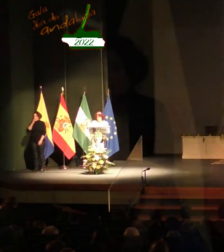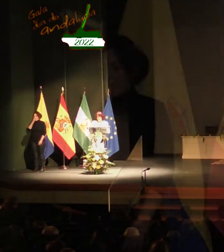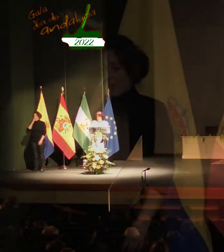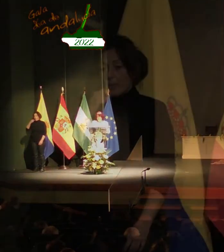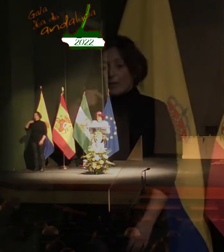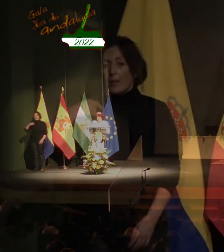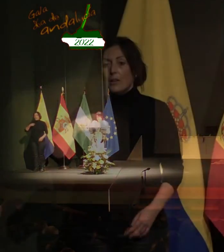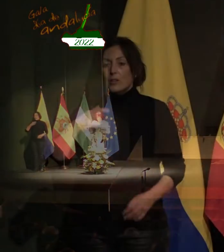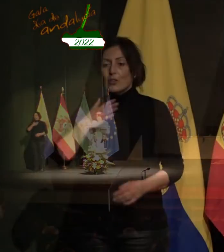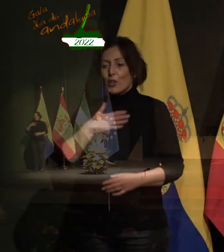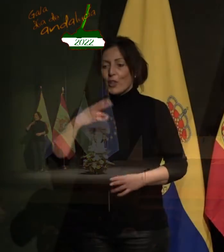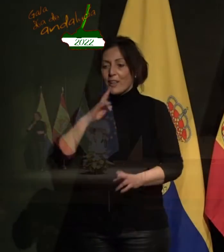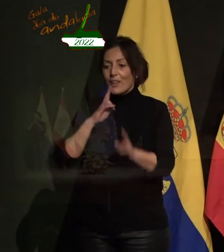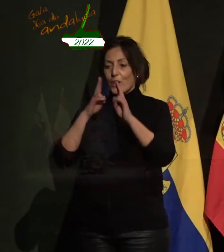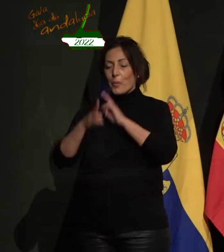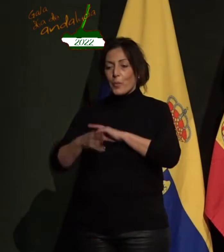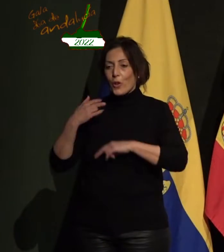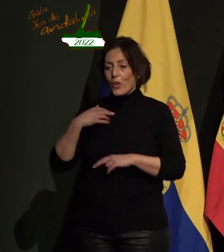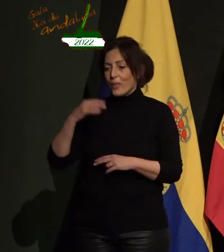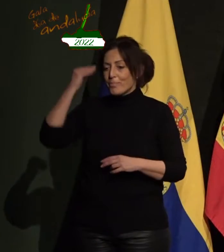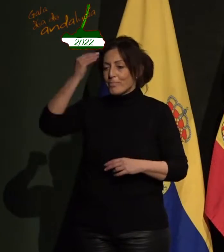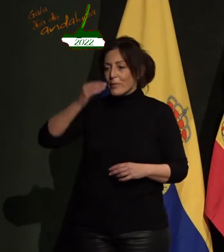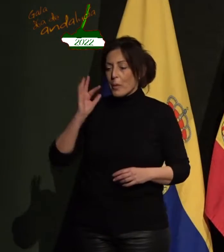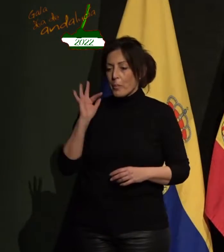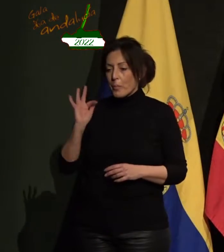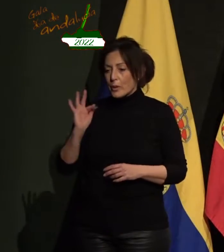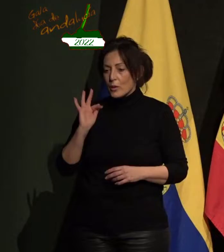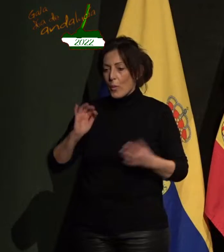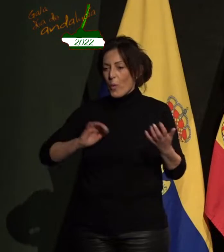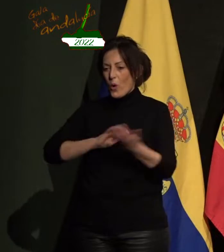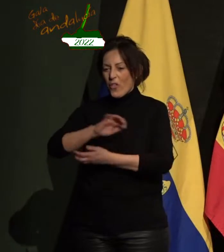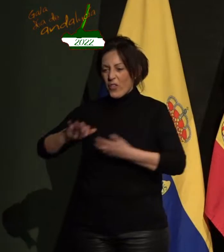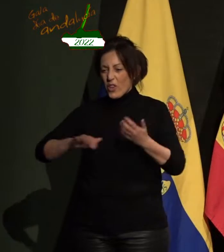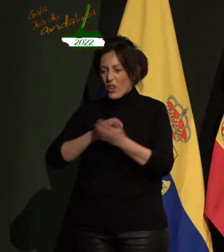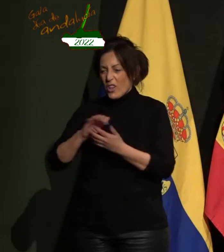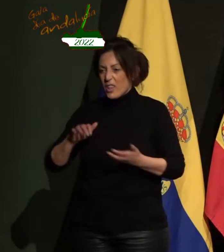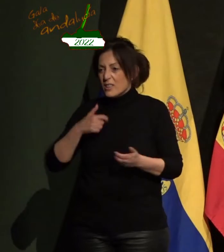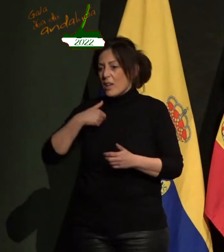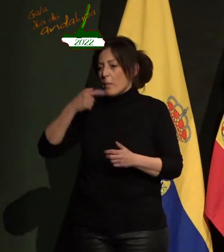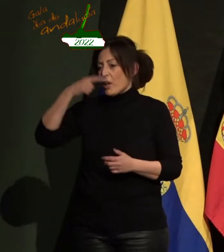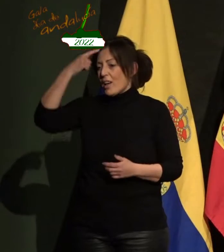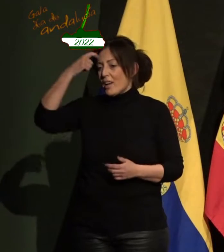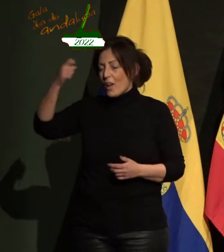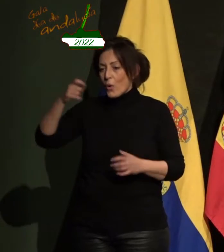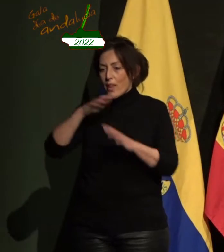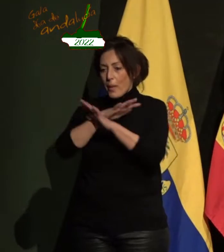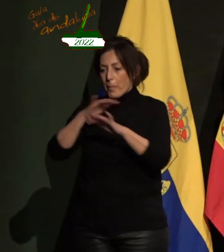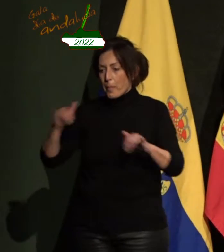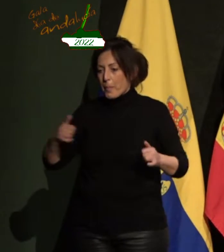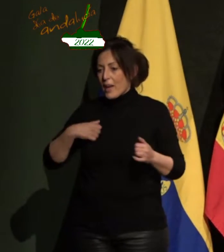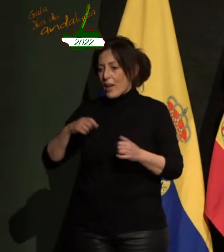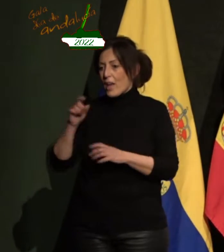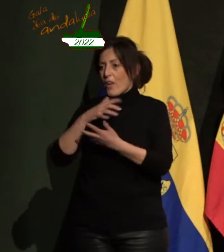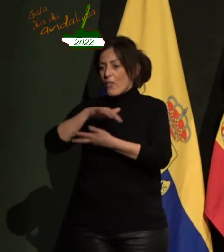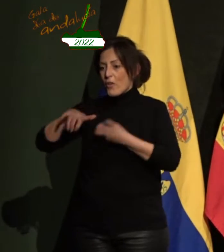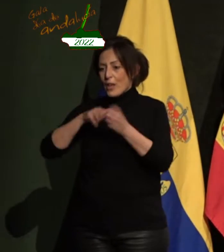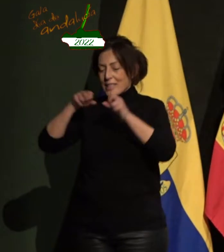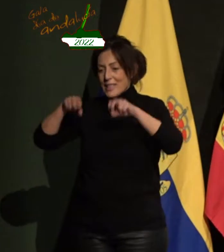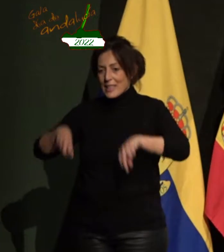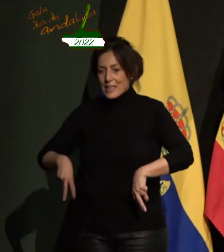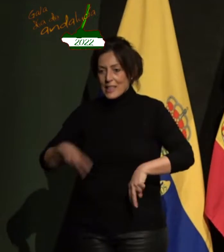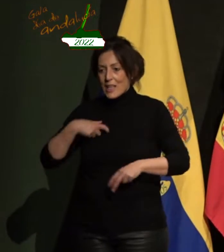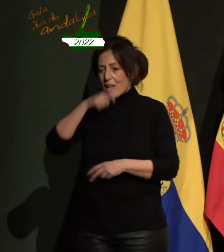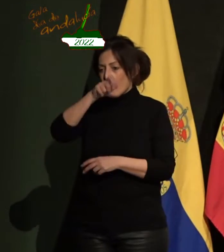Yo quiero responder con pensamientos buenos a tanta violencia y llevar un recuerdo de paz y de no violencia a todos los hombres sin